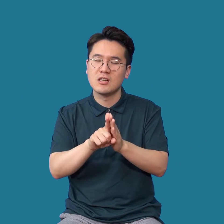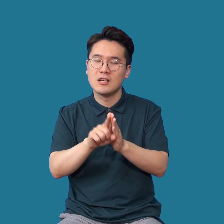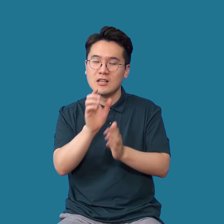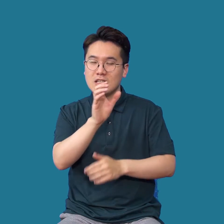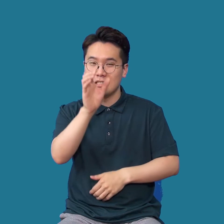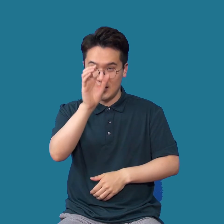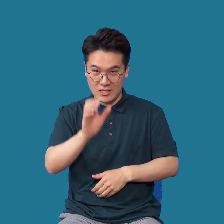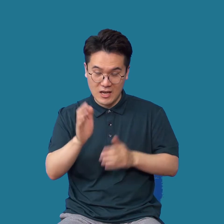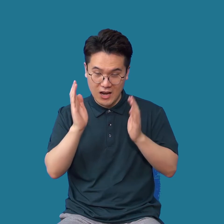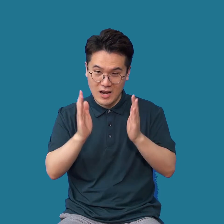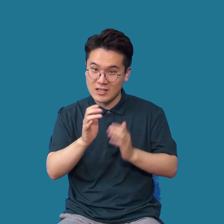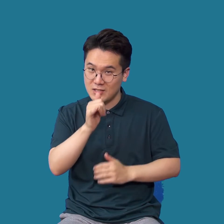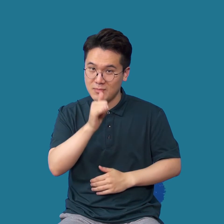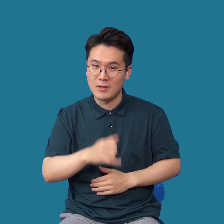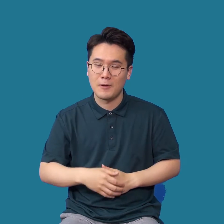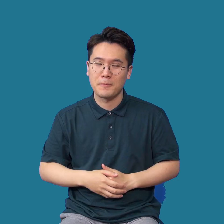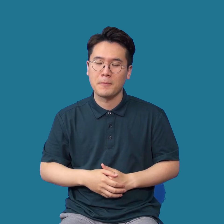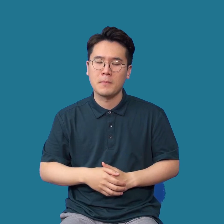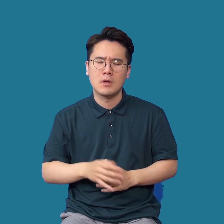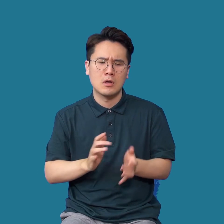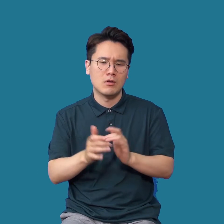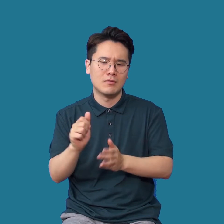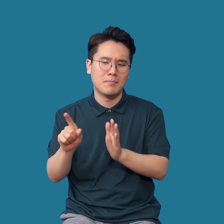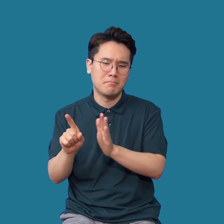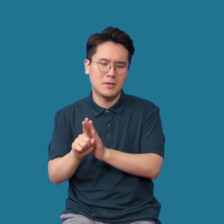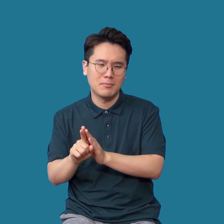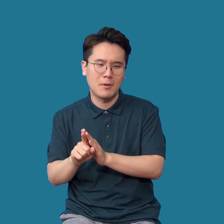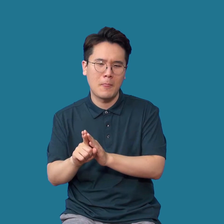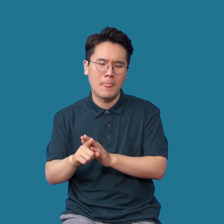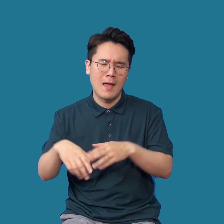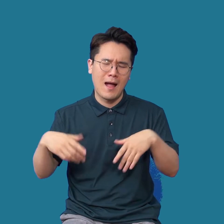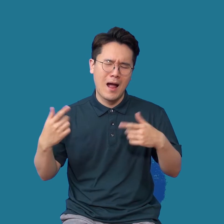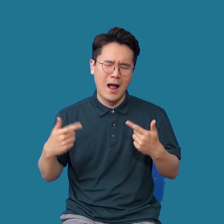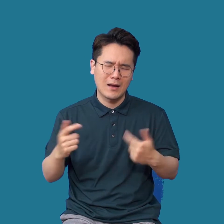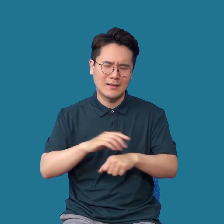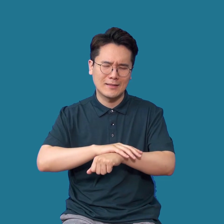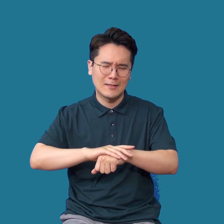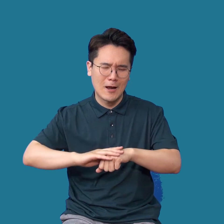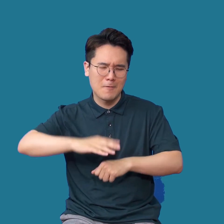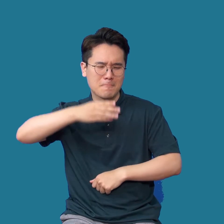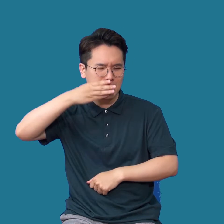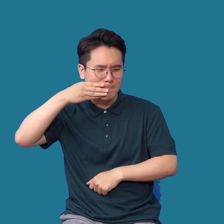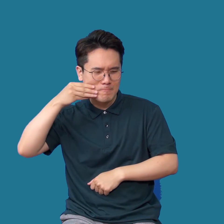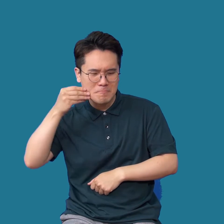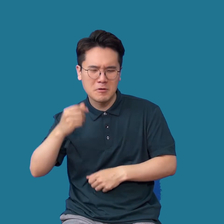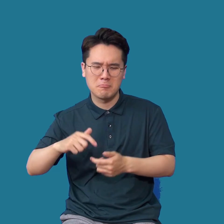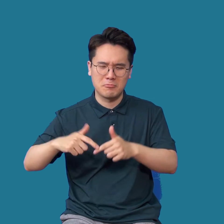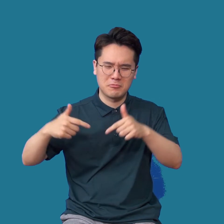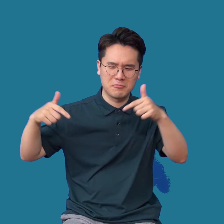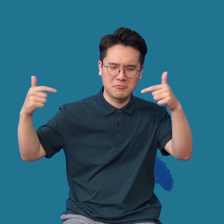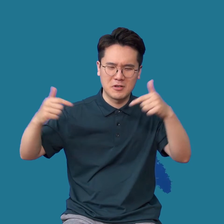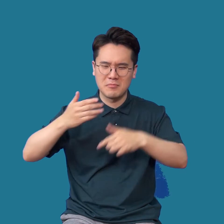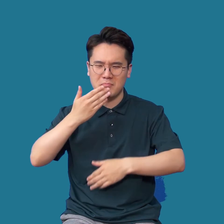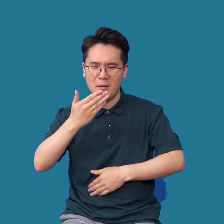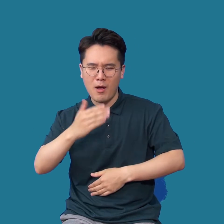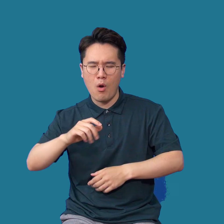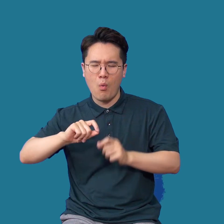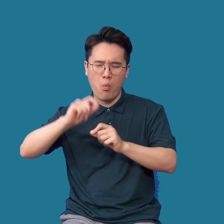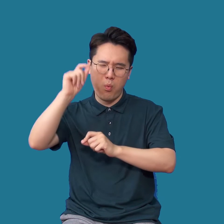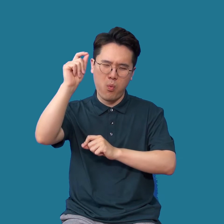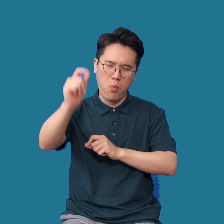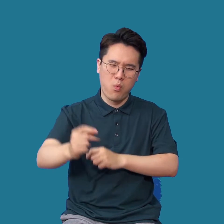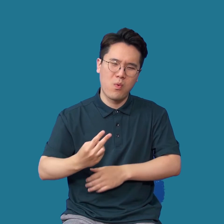범사에 잘 되고 강건하고 장수한다 하는 것이 번영신학입니다. 우리 한국 성도들